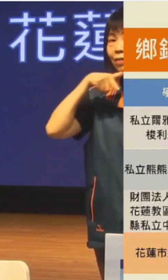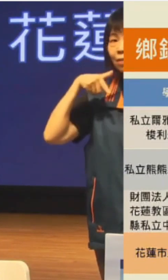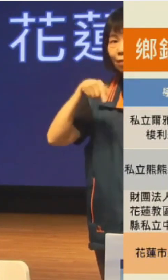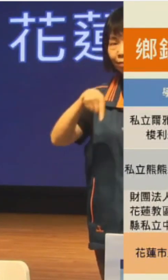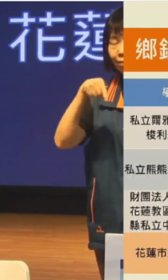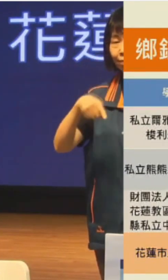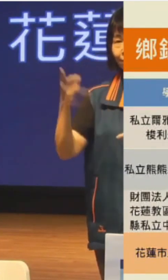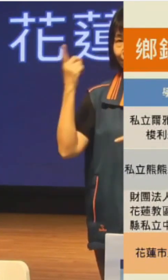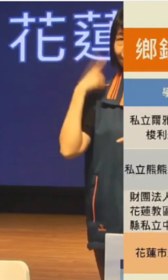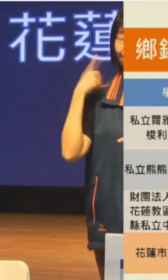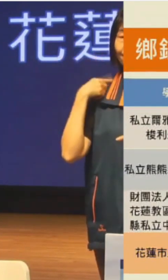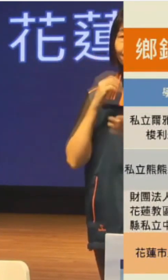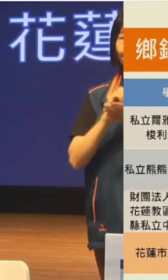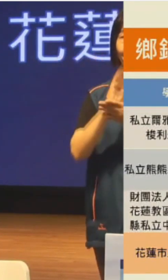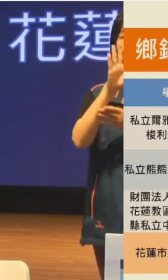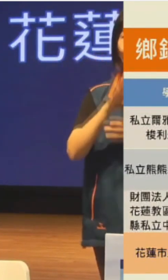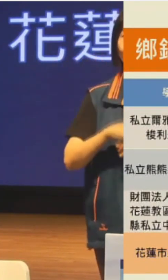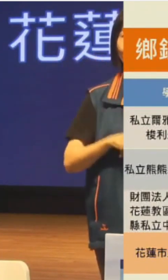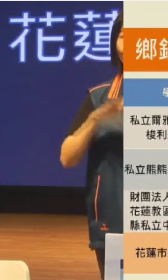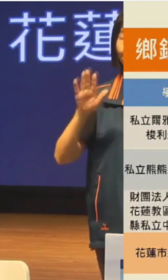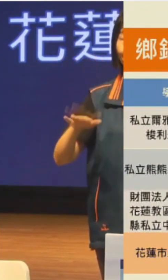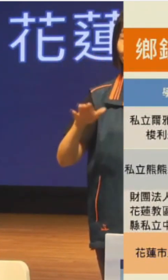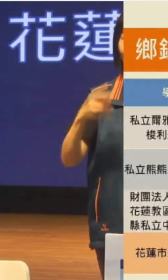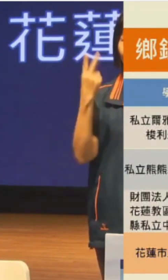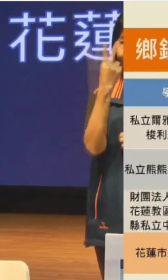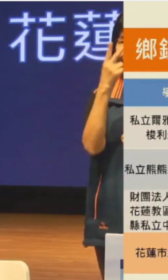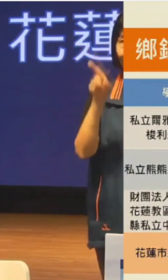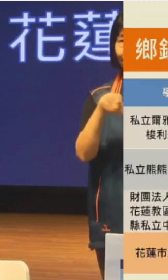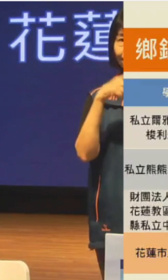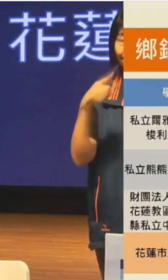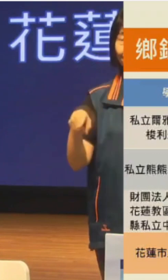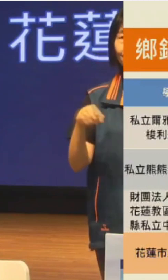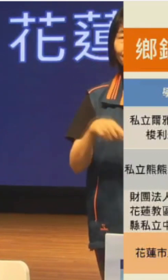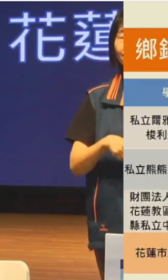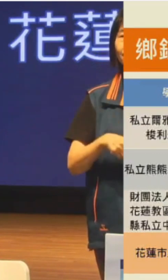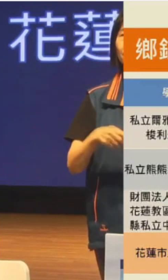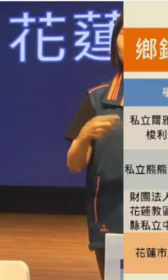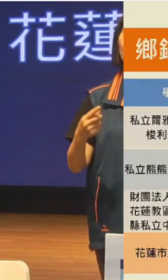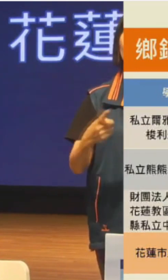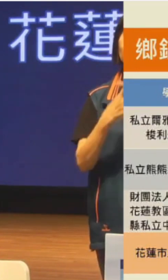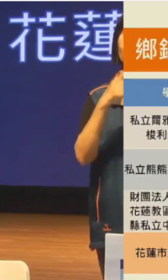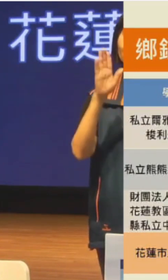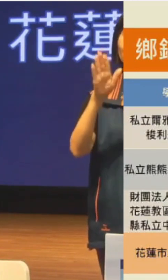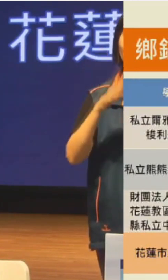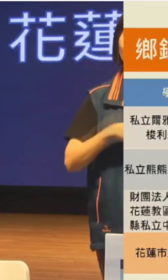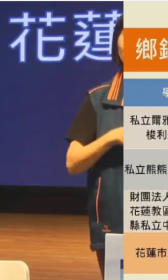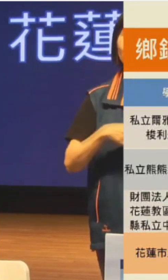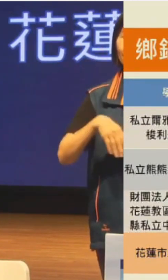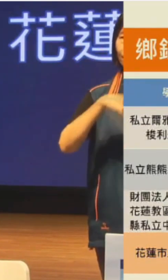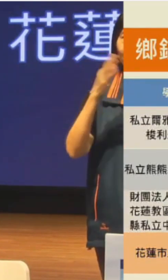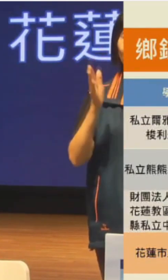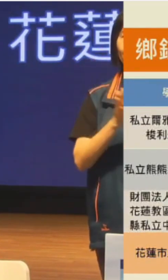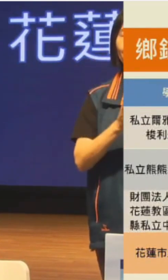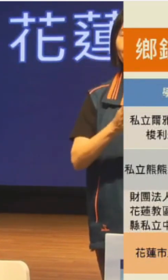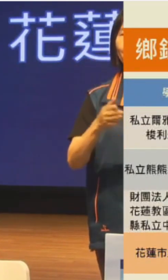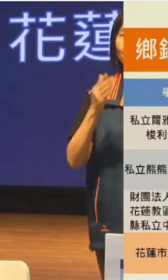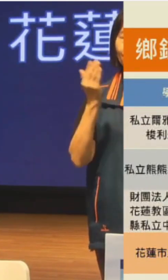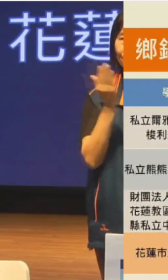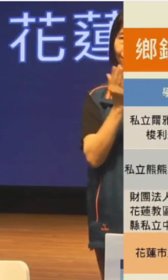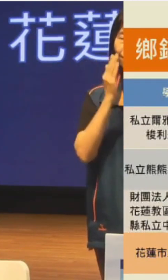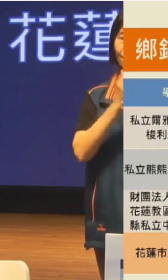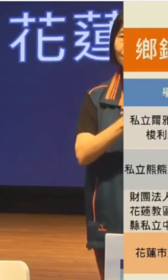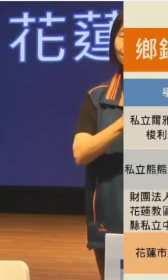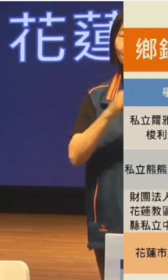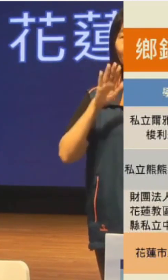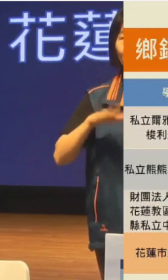呢，昨天也有报告过，那目前呢有2位幼生确诊，那全员也是停课，从今天